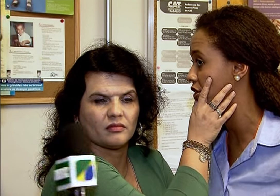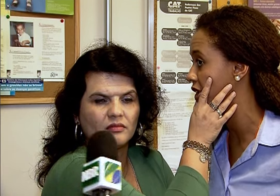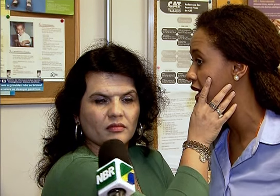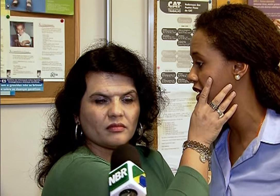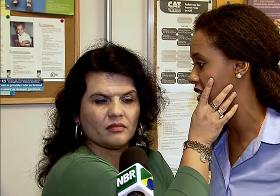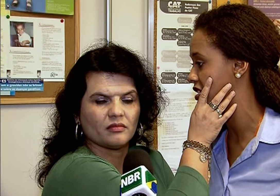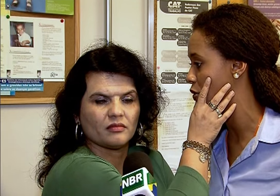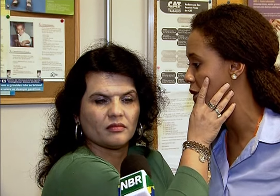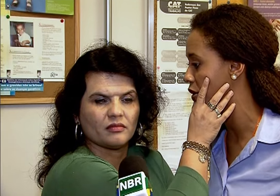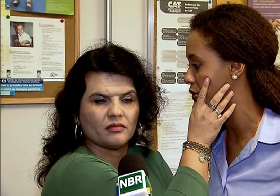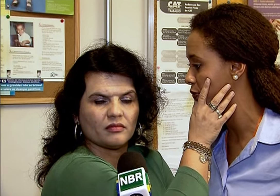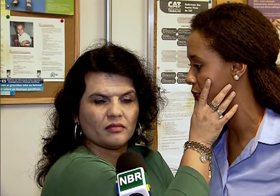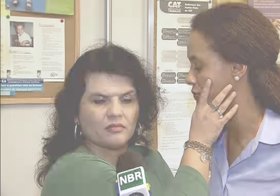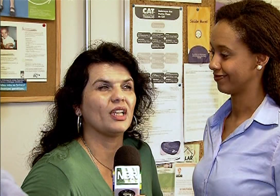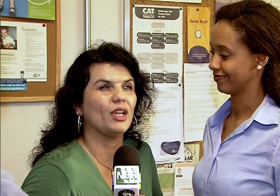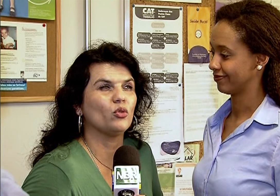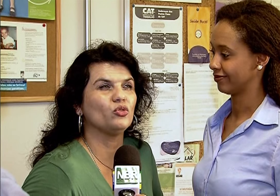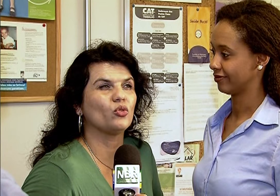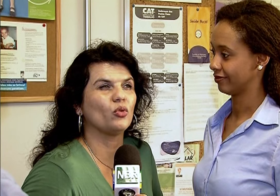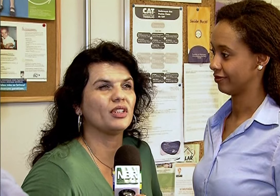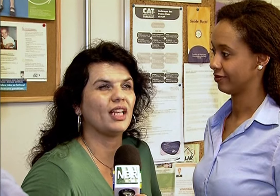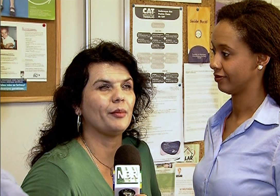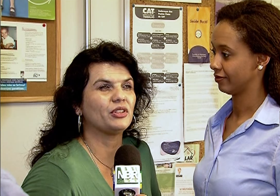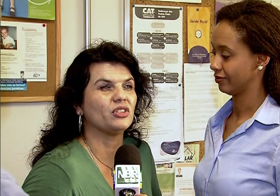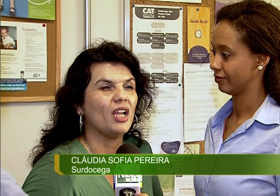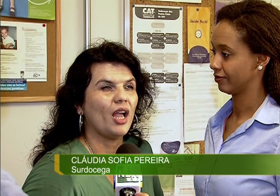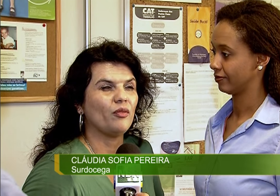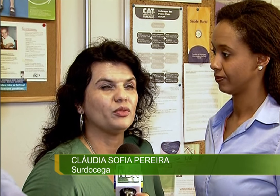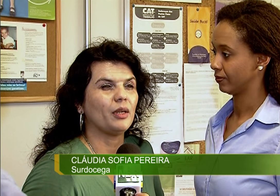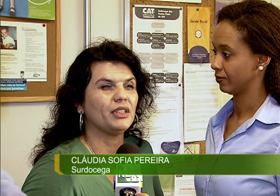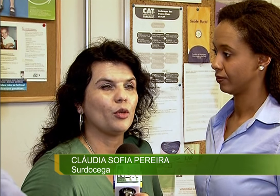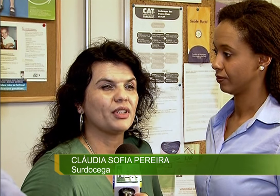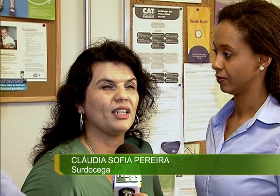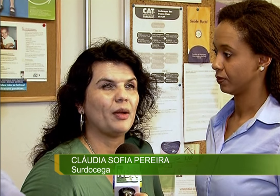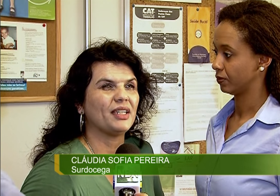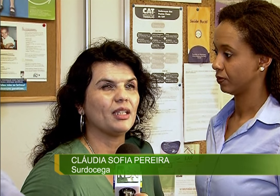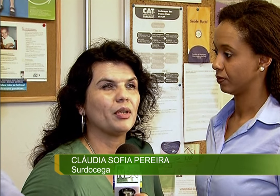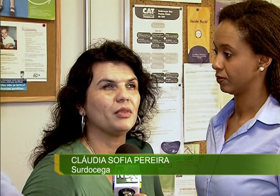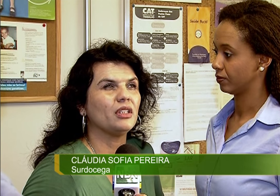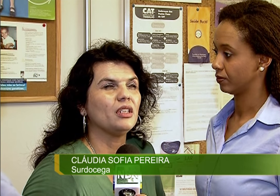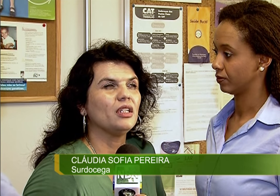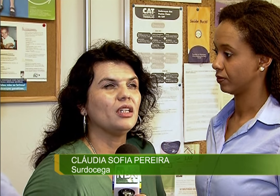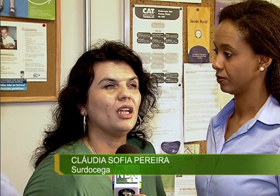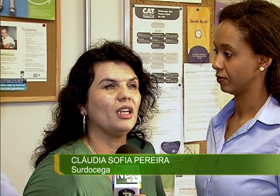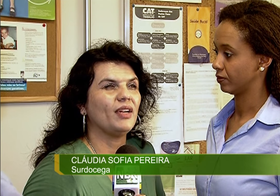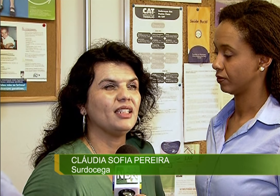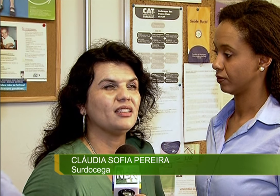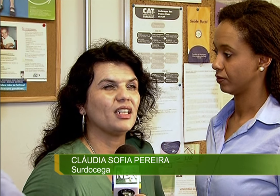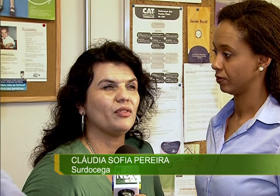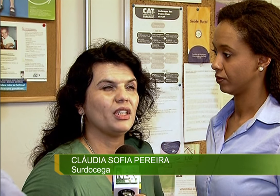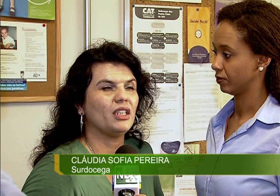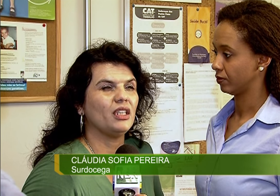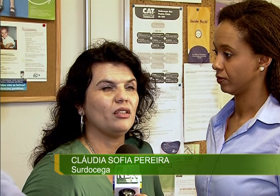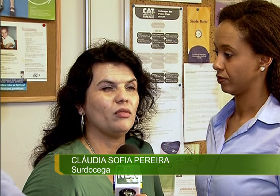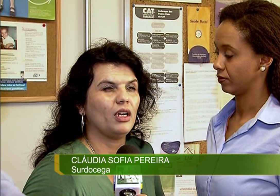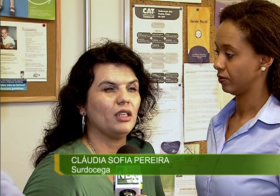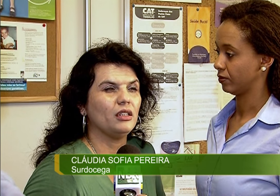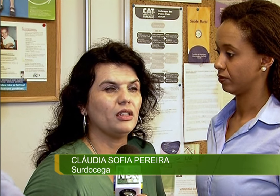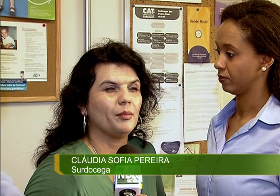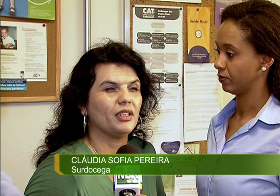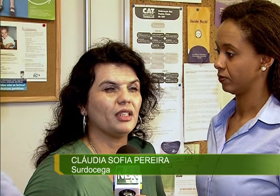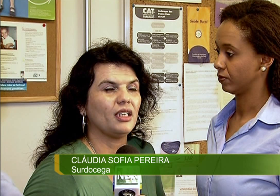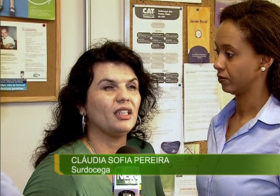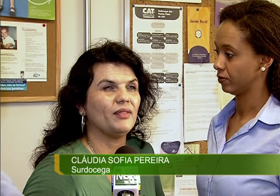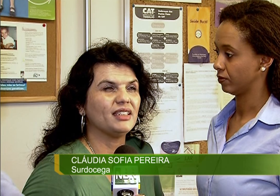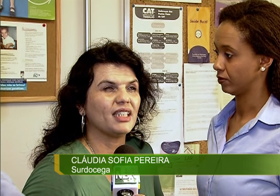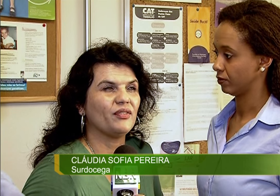Paulo? Auditiva aqui em São Paulo. Eu, junto com o intérprete, é fundamental porque ele vai passar para mim, ele vai descrever, ele vai